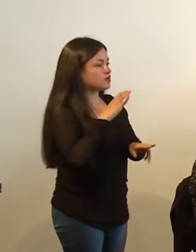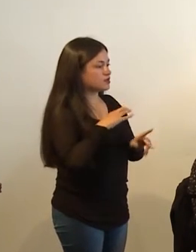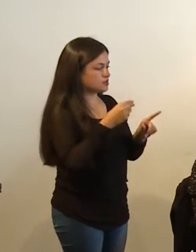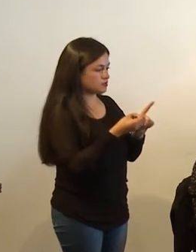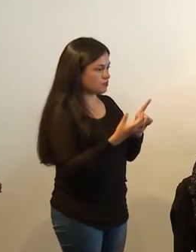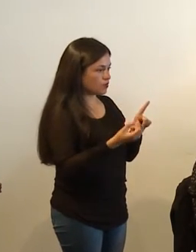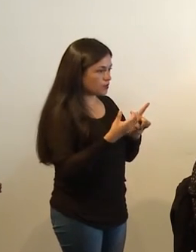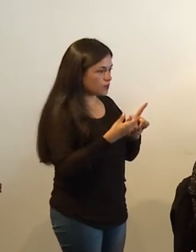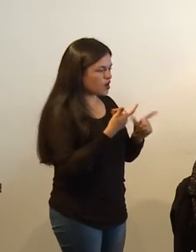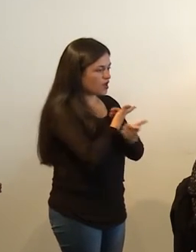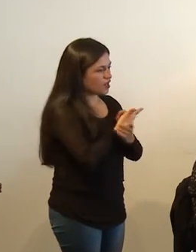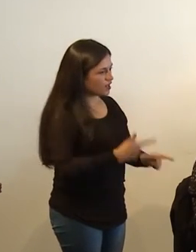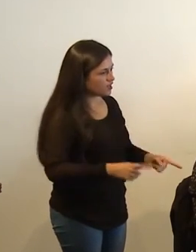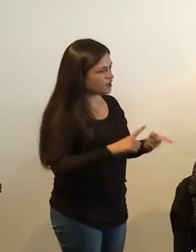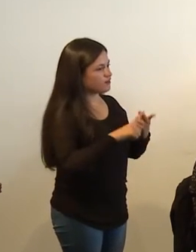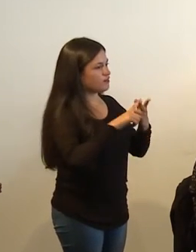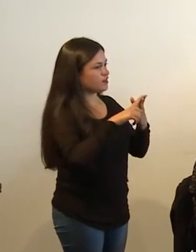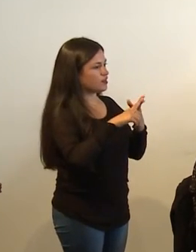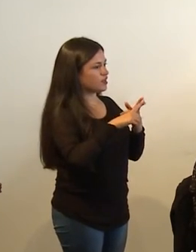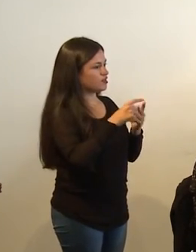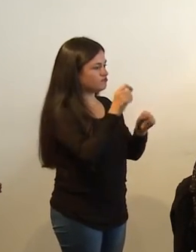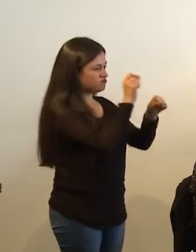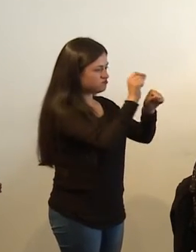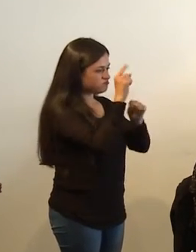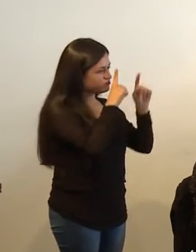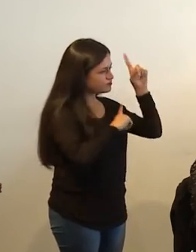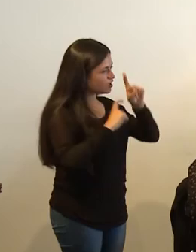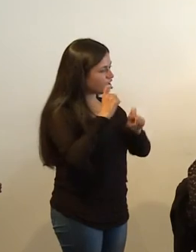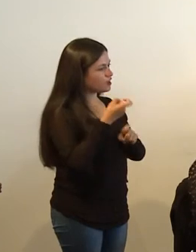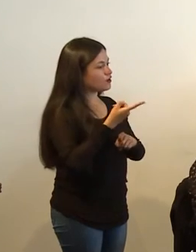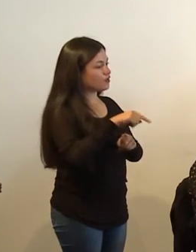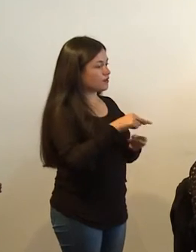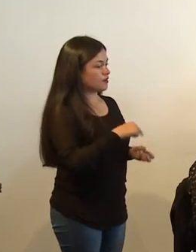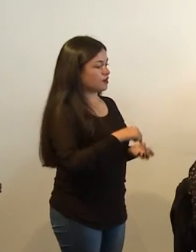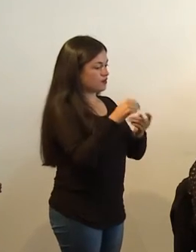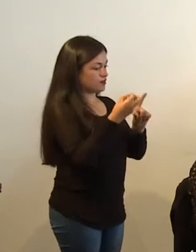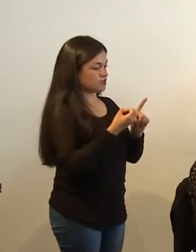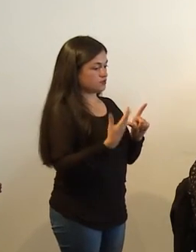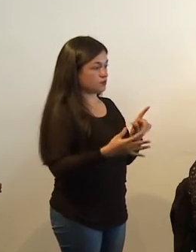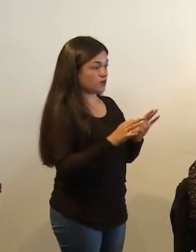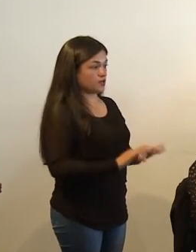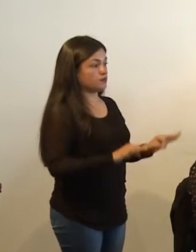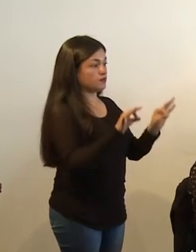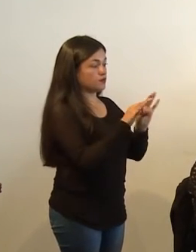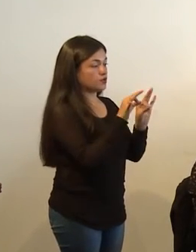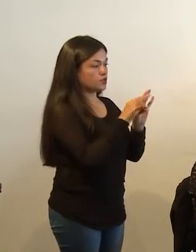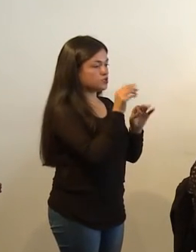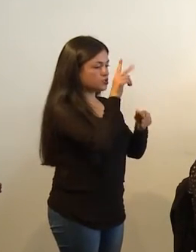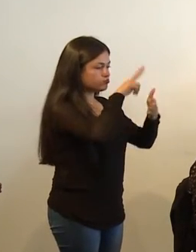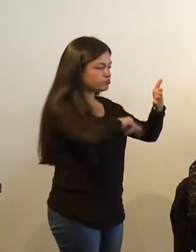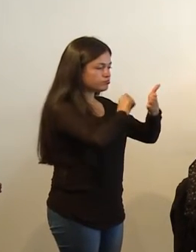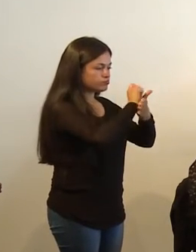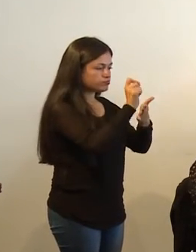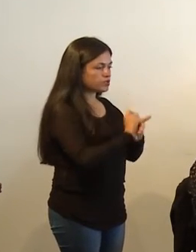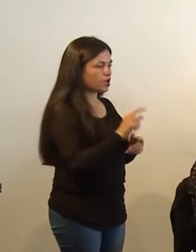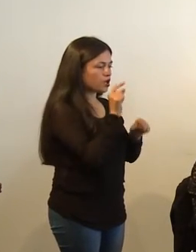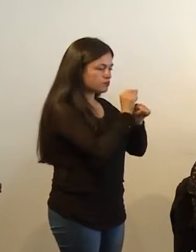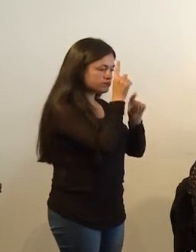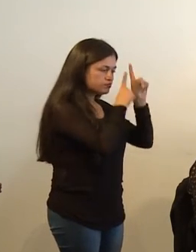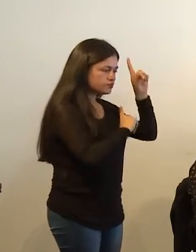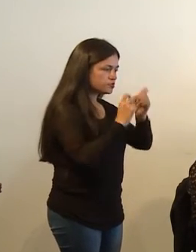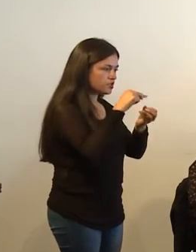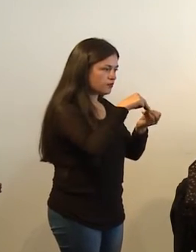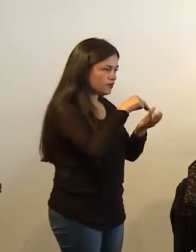en un sentido emancipador, crítico. La educación popular le da mucha importancia a leer críticamente los contextos,